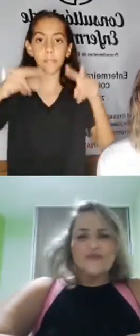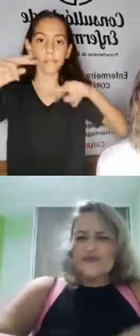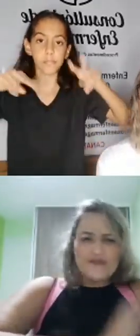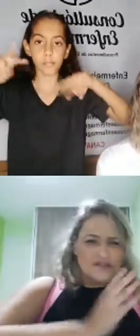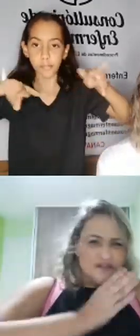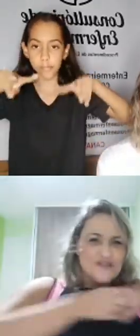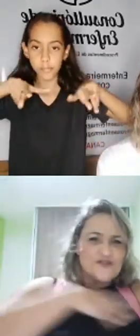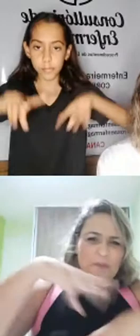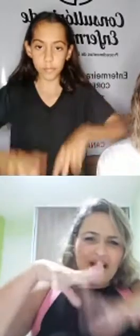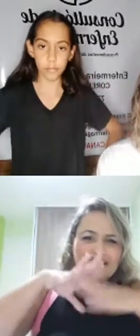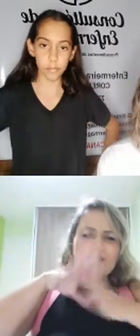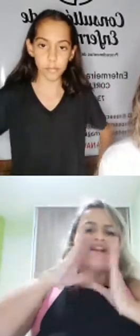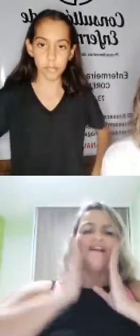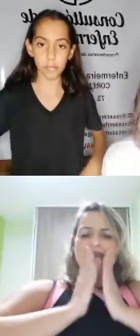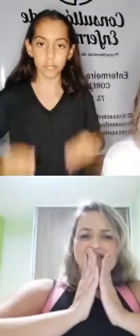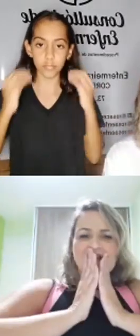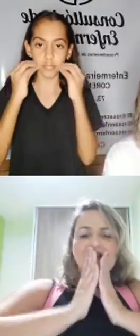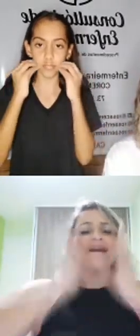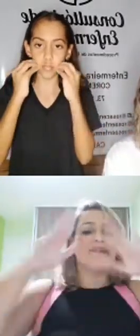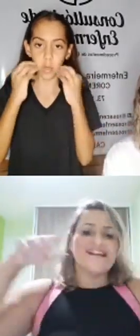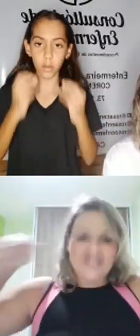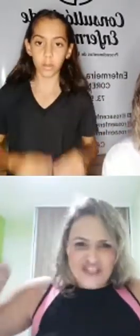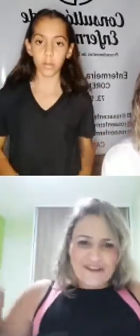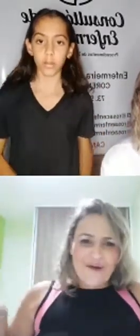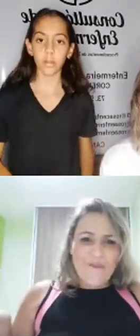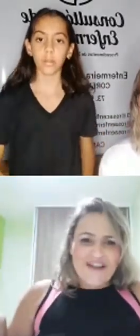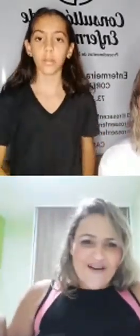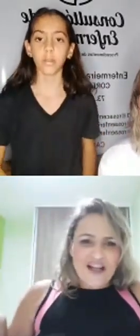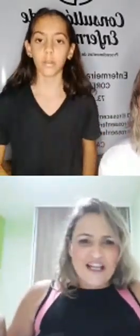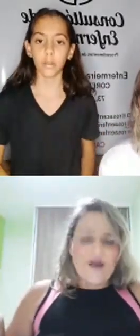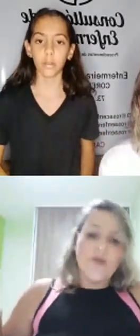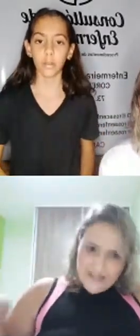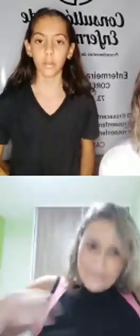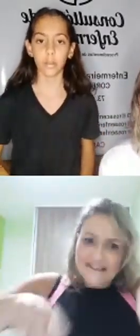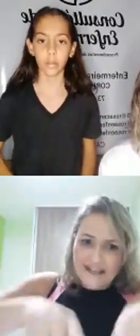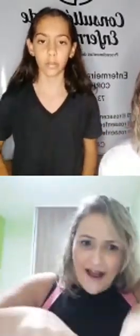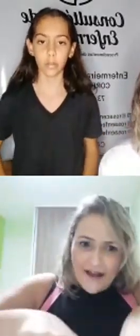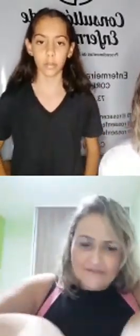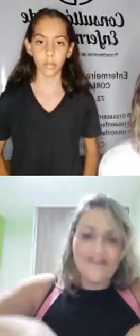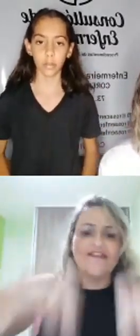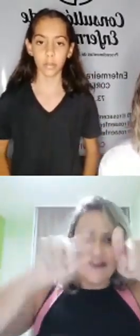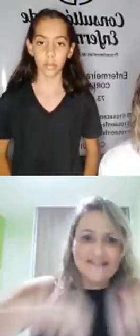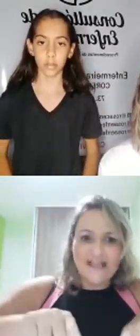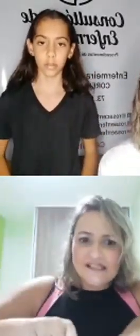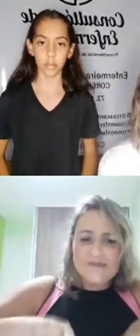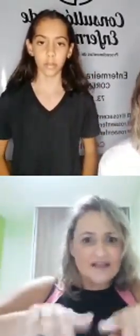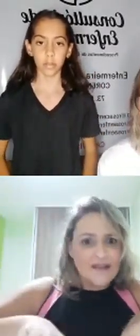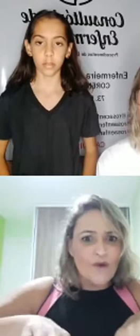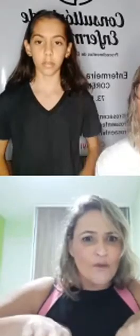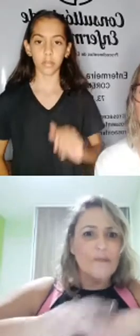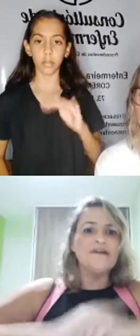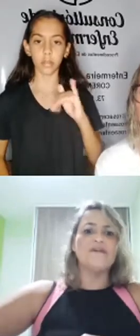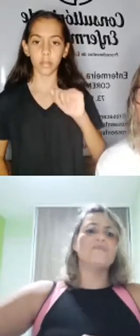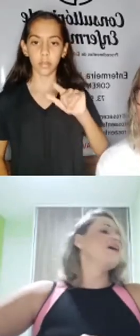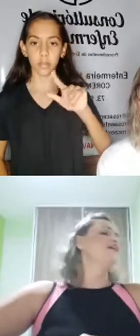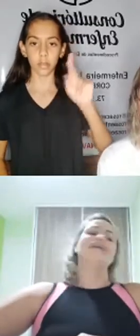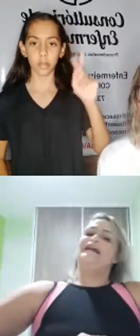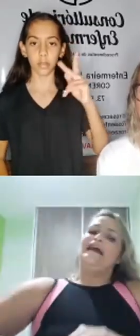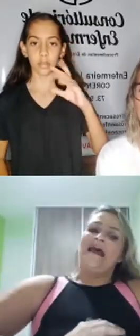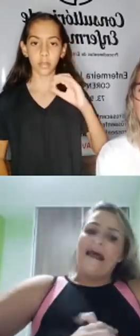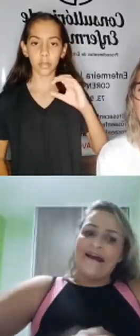beijo para os meus filhos, Pedro e Marcela, que apesar de estarem comigo aqui, eu botei para entrar, falei, vai entrar sim para dar ibope para a